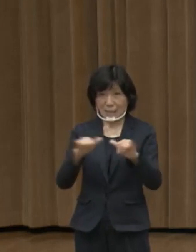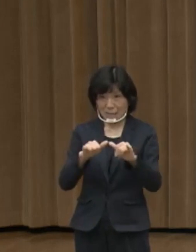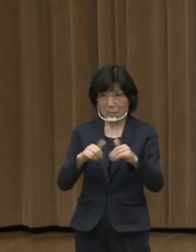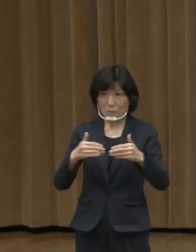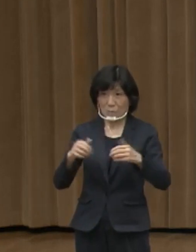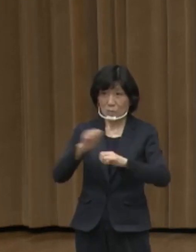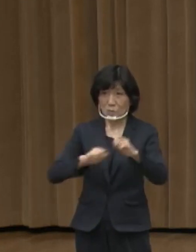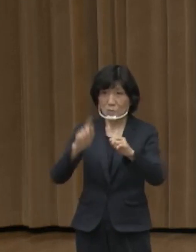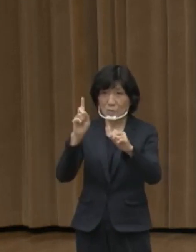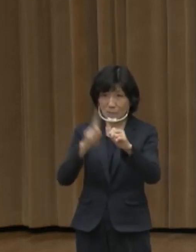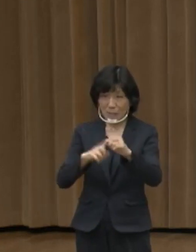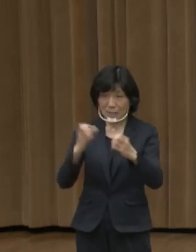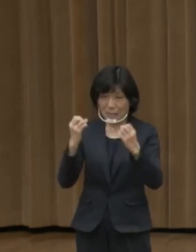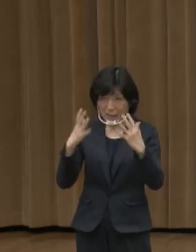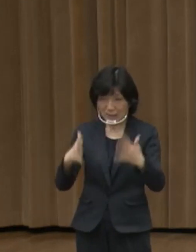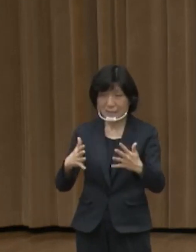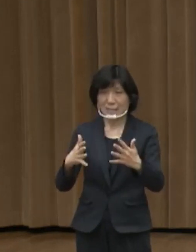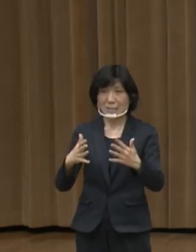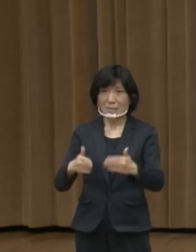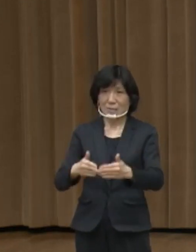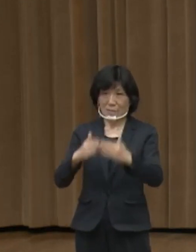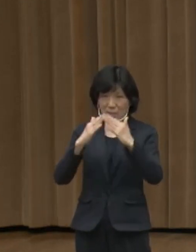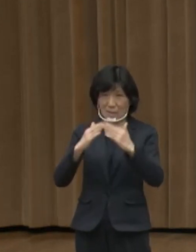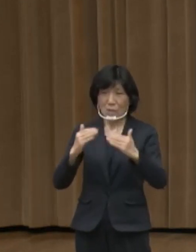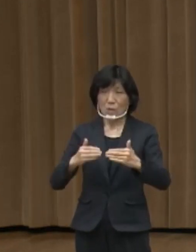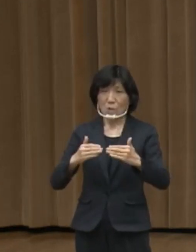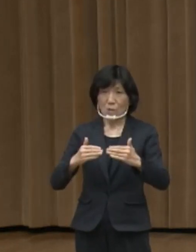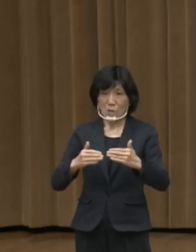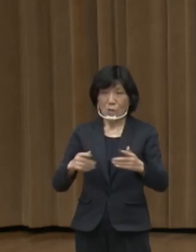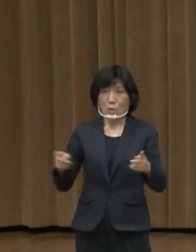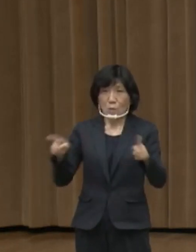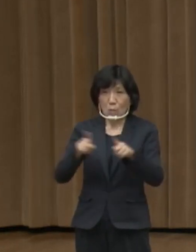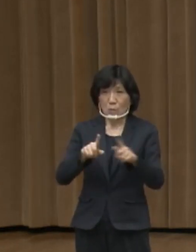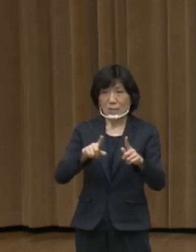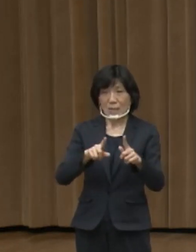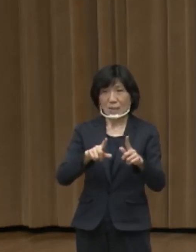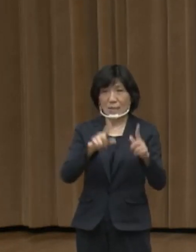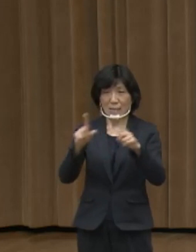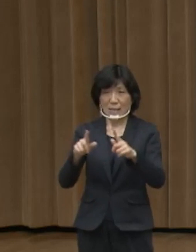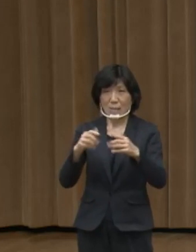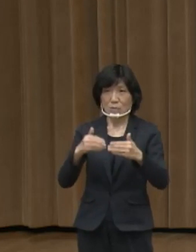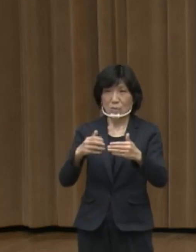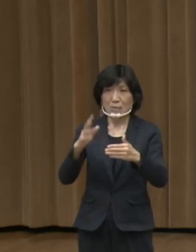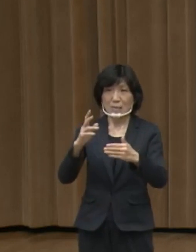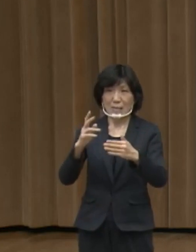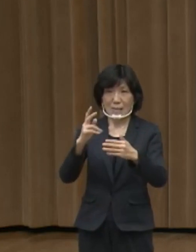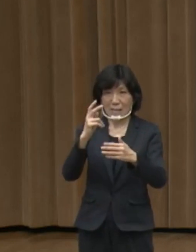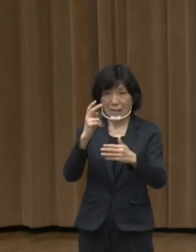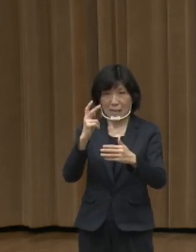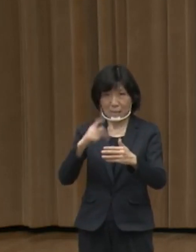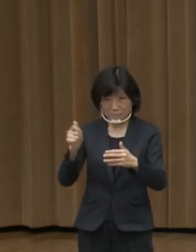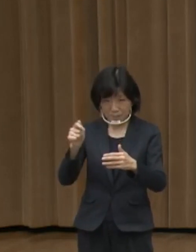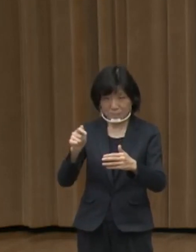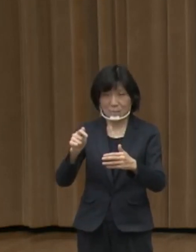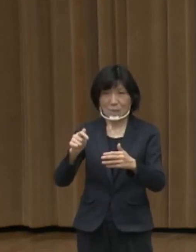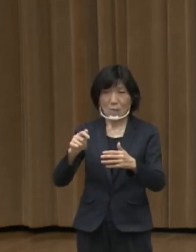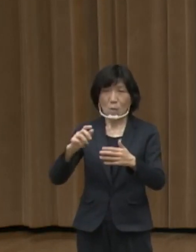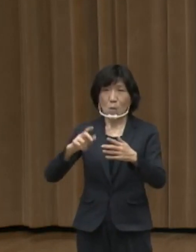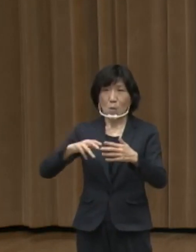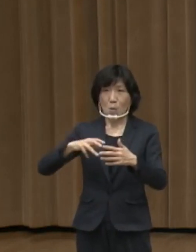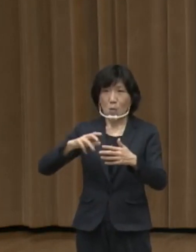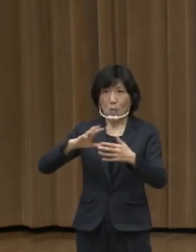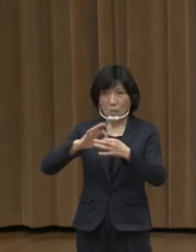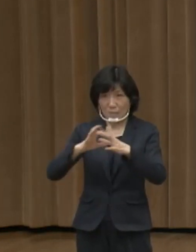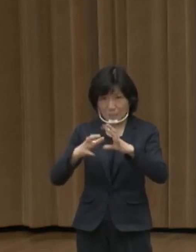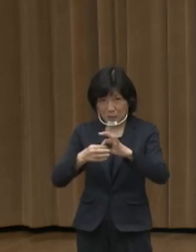ため新設した共生推進官には県民生活部副参事として、オリンピック・パラリンピック